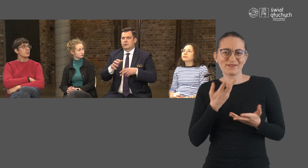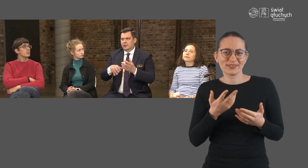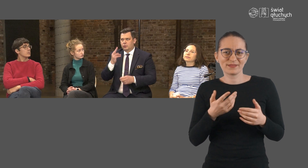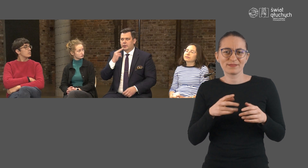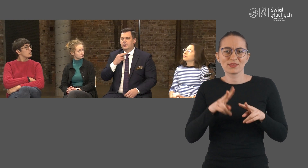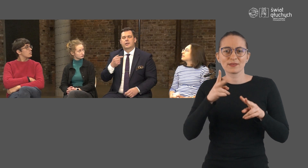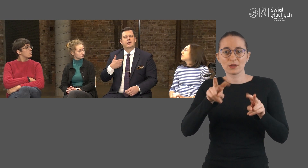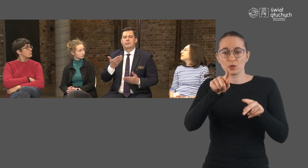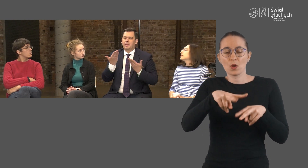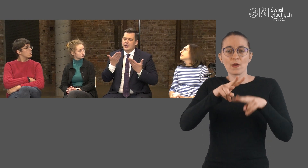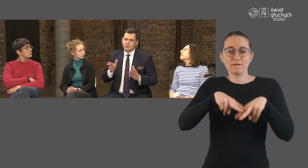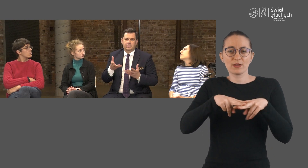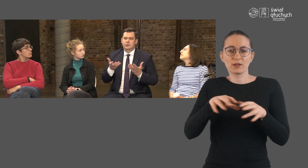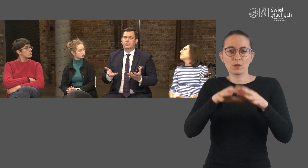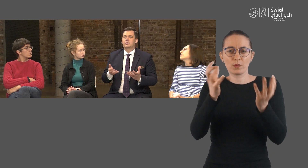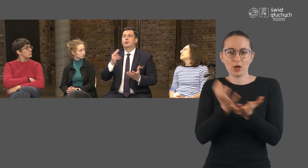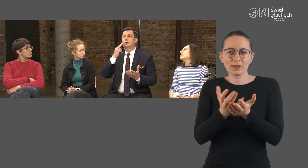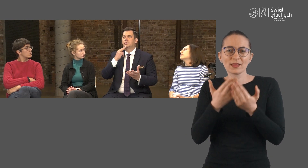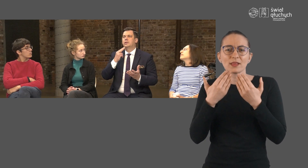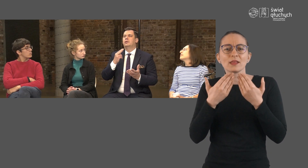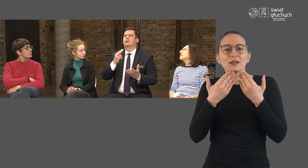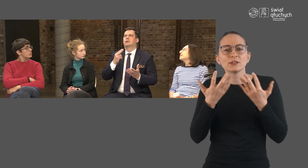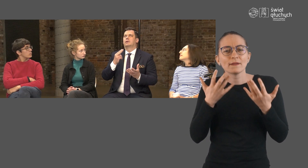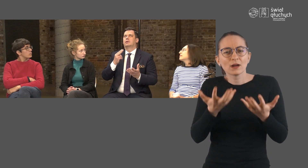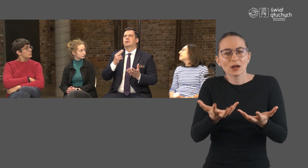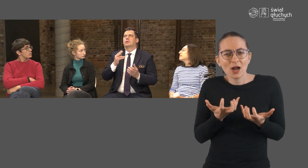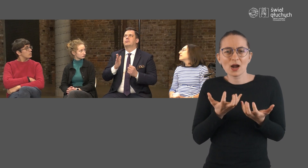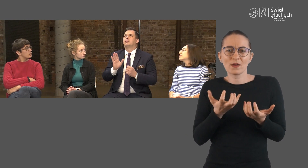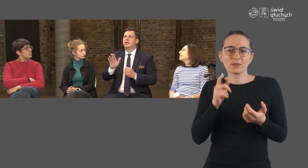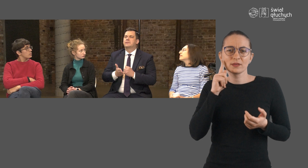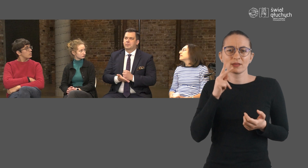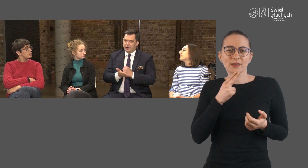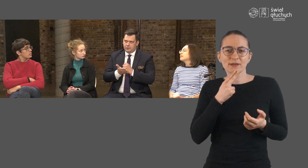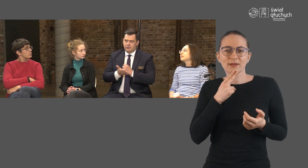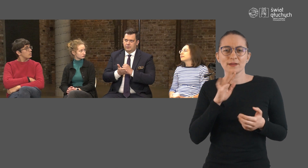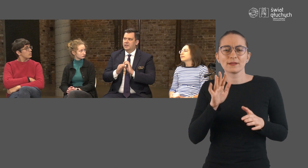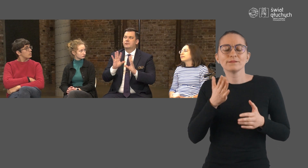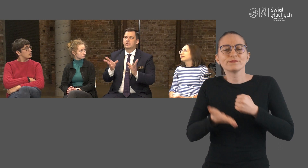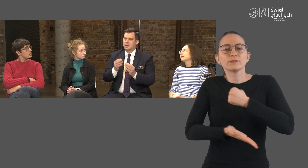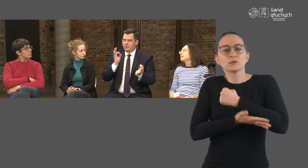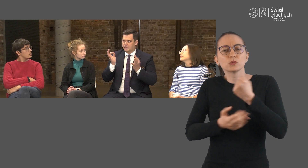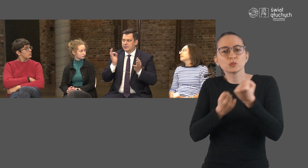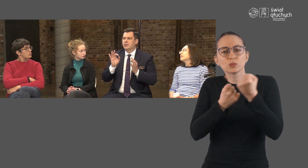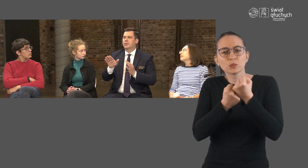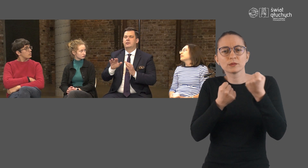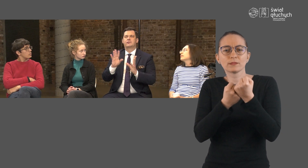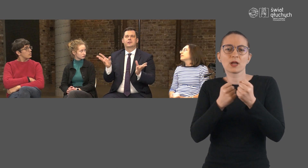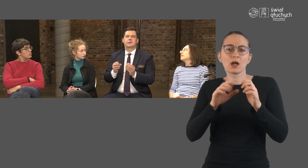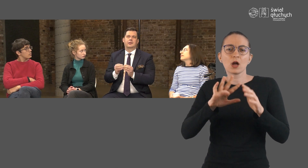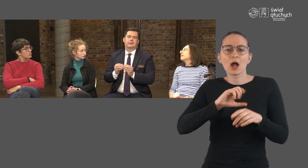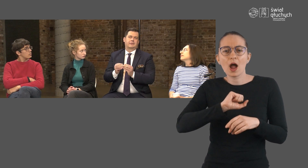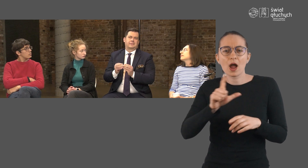tam ja bardzo bym chciał, żeby głusi mieli wsparcie. Mieli wszystkie informacje,